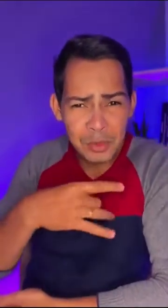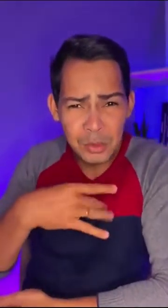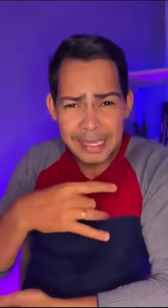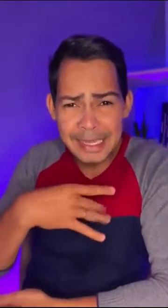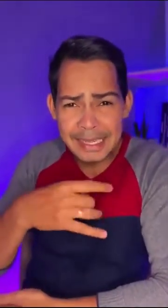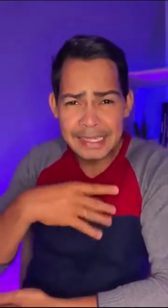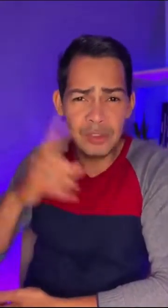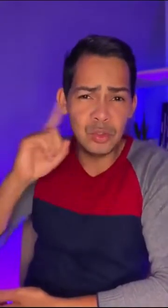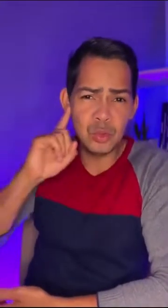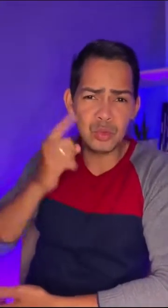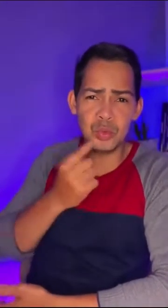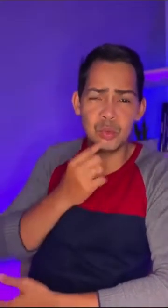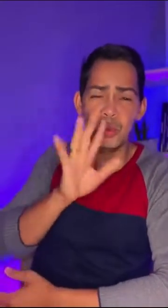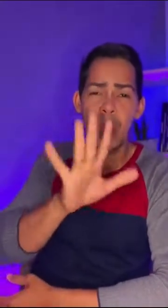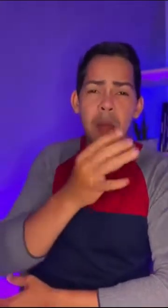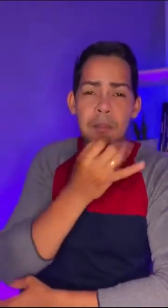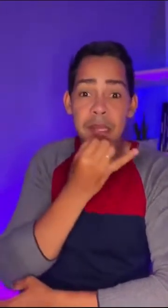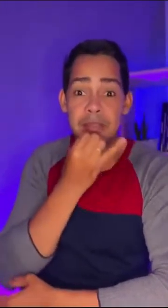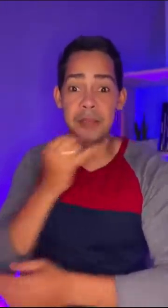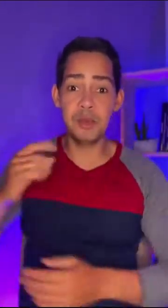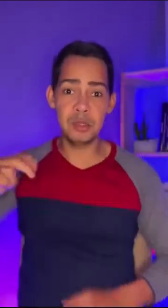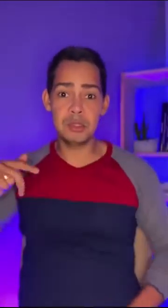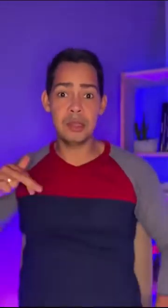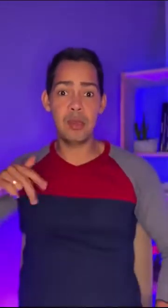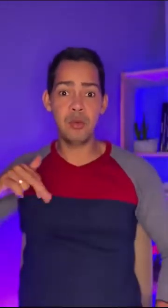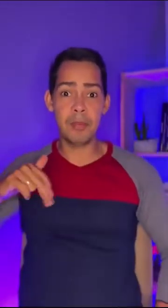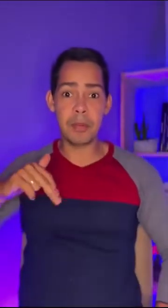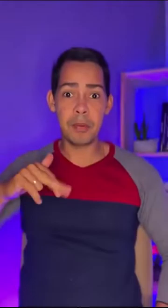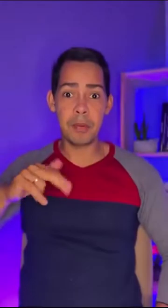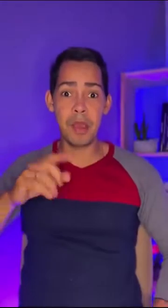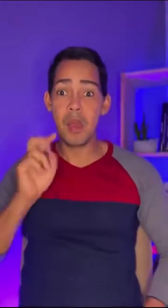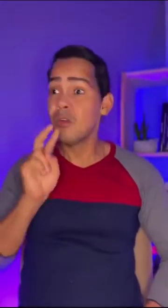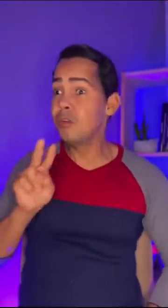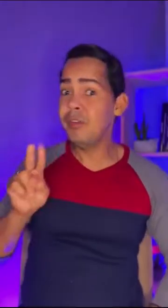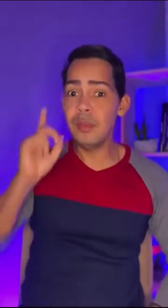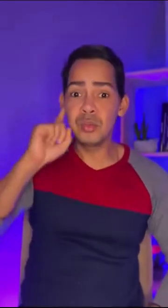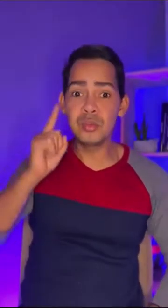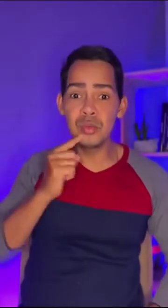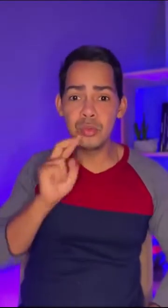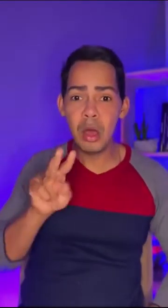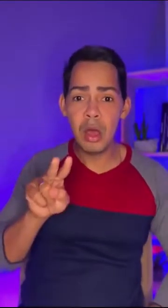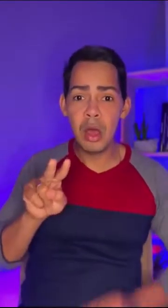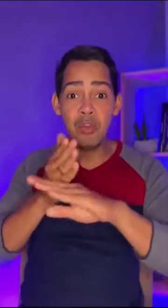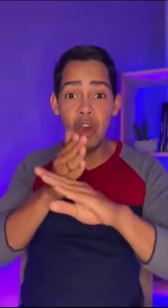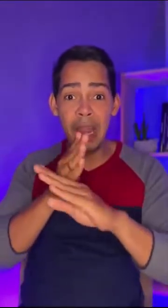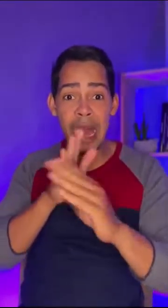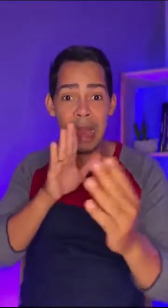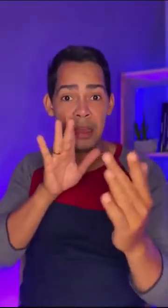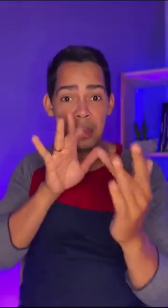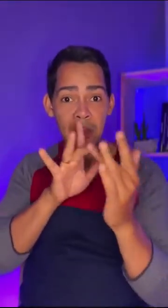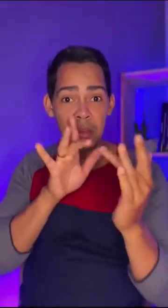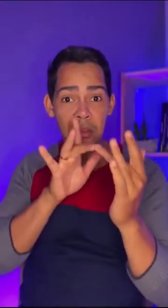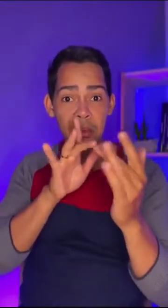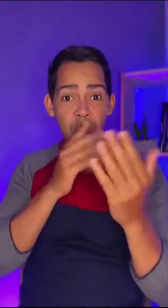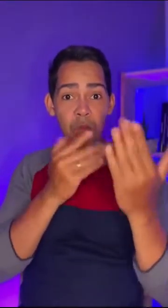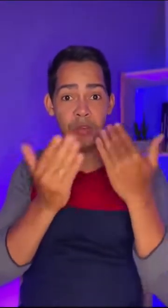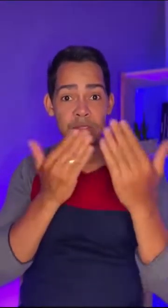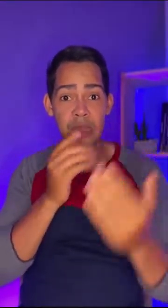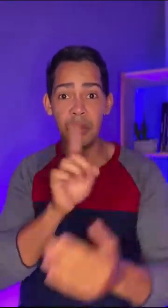medo grande do surdo. Por exemplo, eu estou andando na rua, vi o surdo, vou lá conversar com